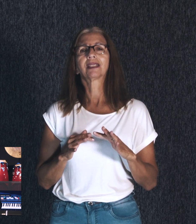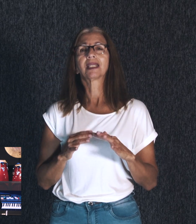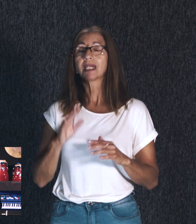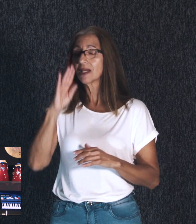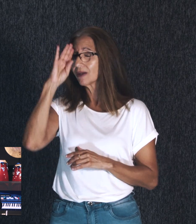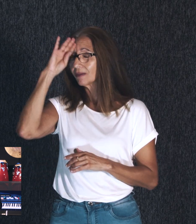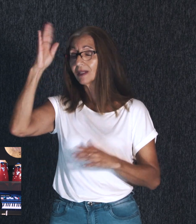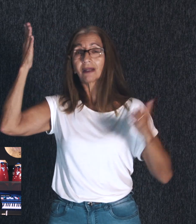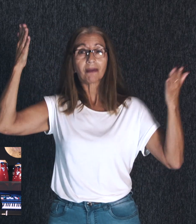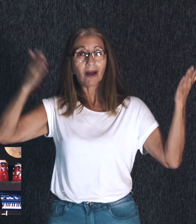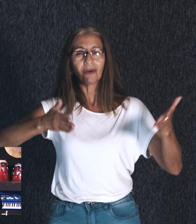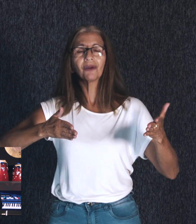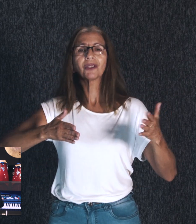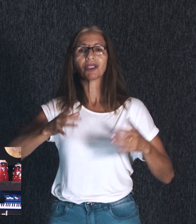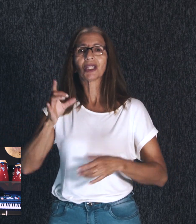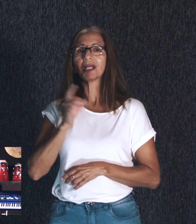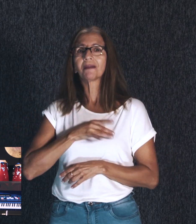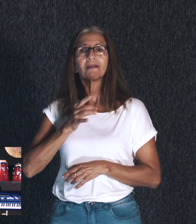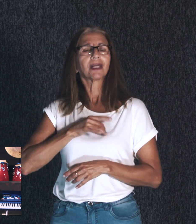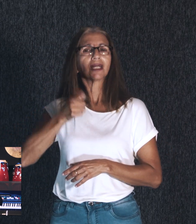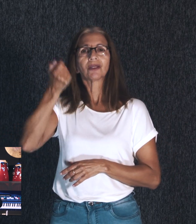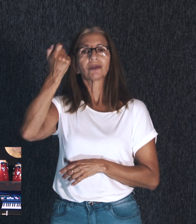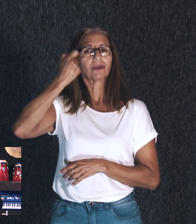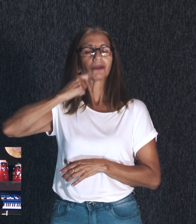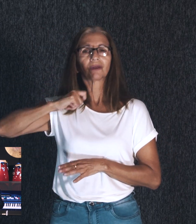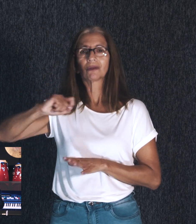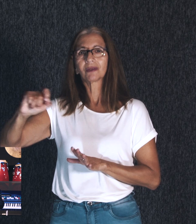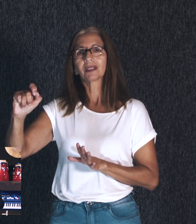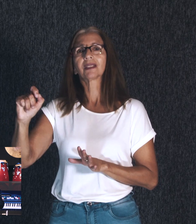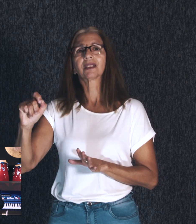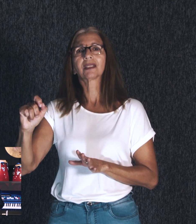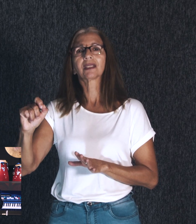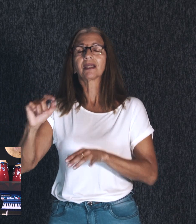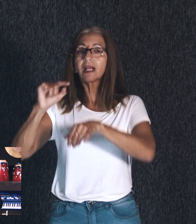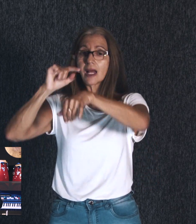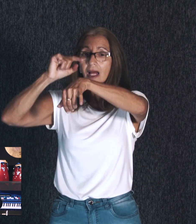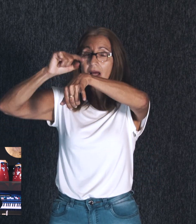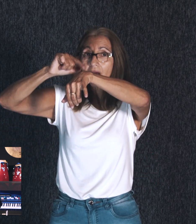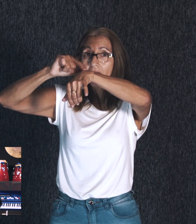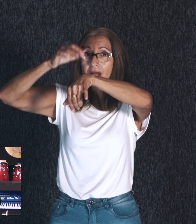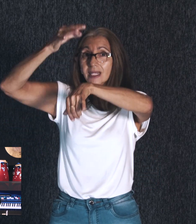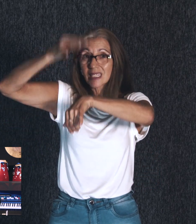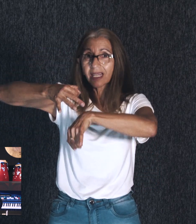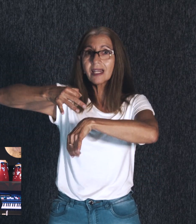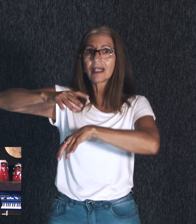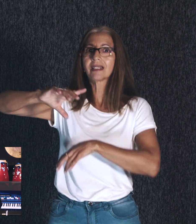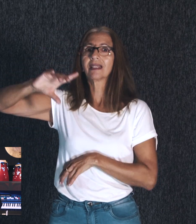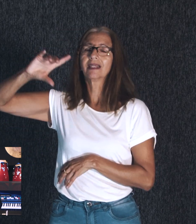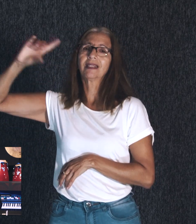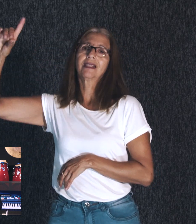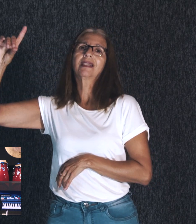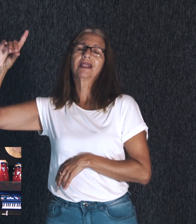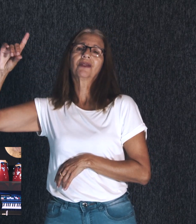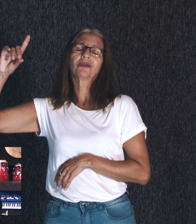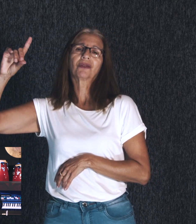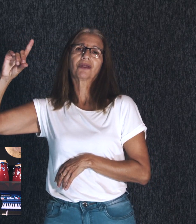O Senhor está com você. Ele vai agir na hora certa. Vai agir no tempo certo. Confie apenas